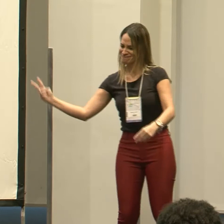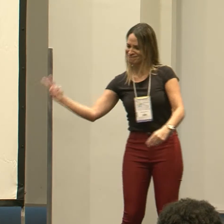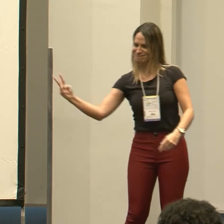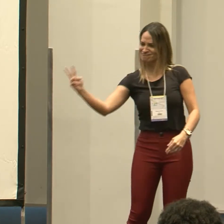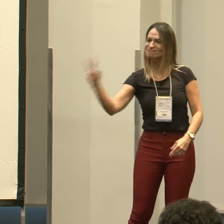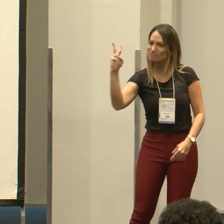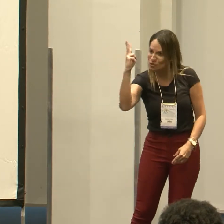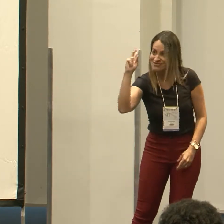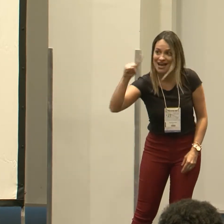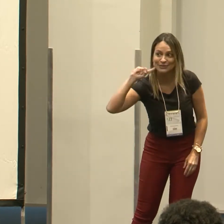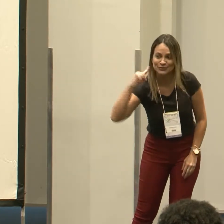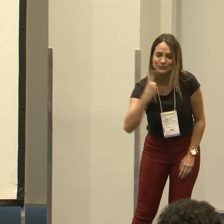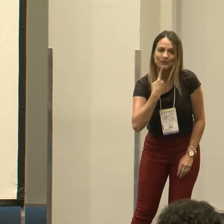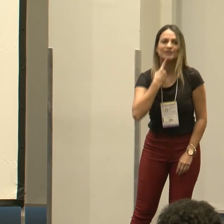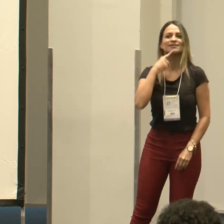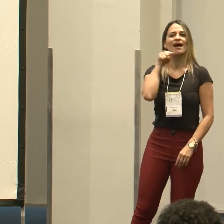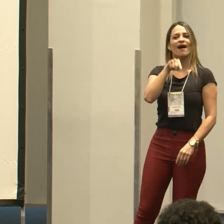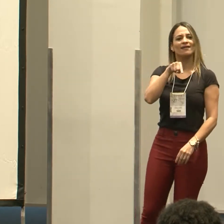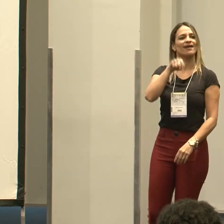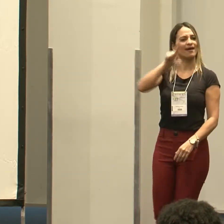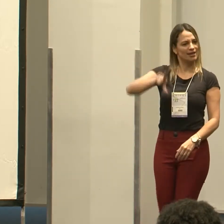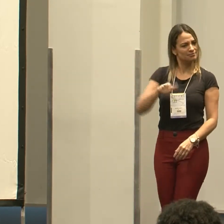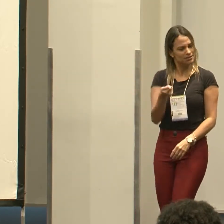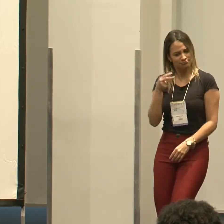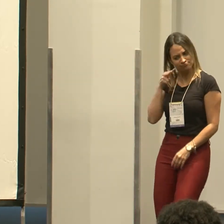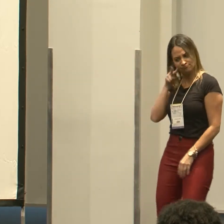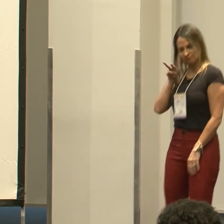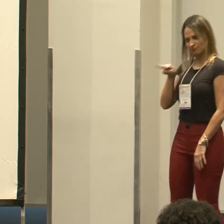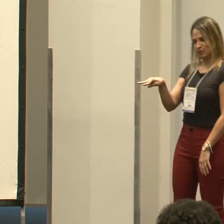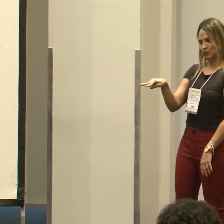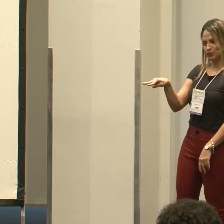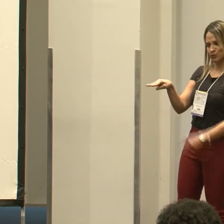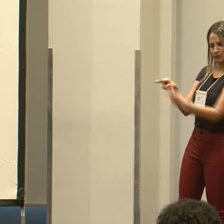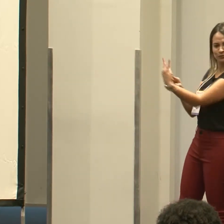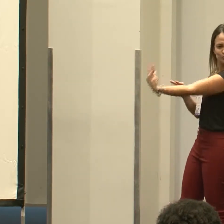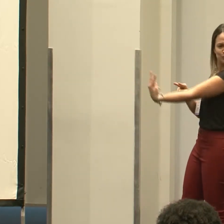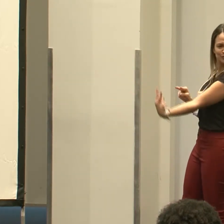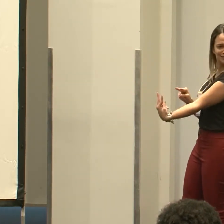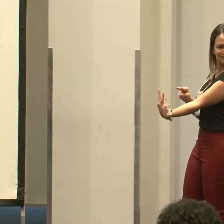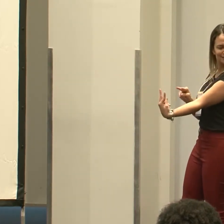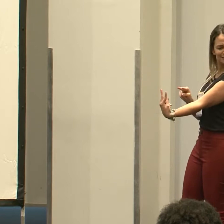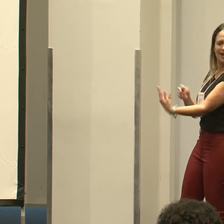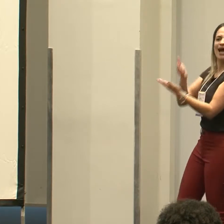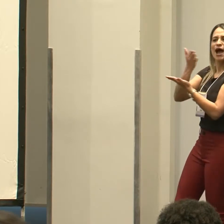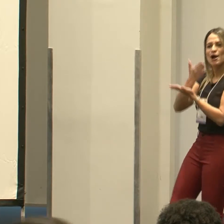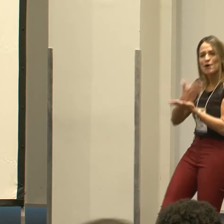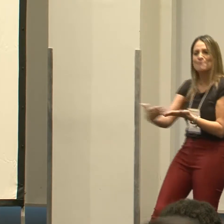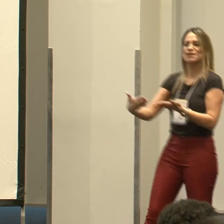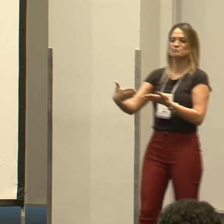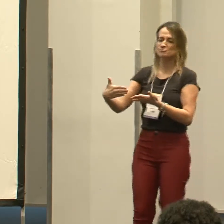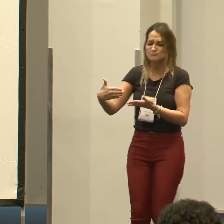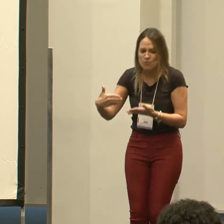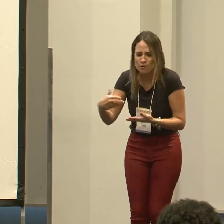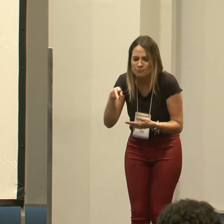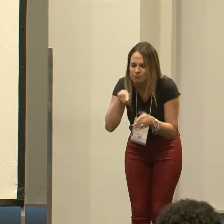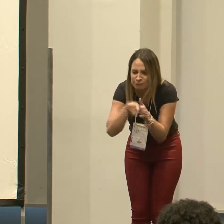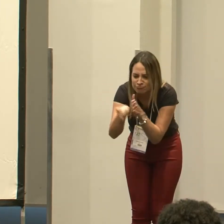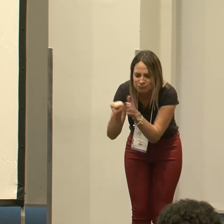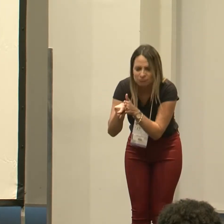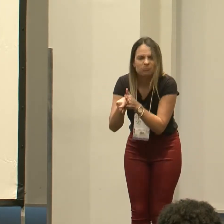primeiro relato histórico é Lepé, que começou trabalhando com 2 crianças surdas, e